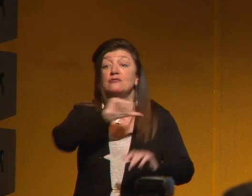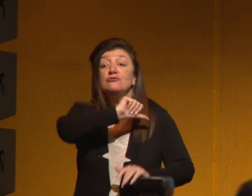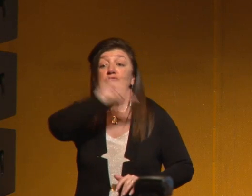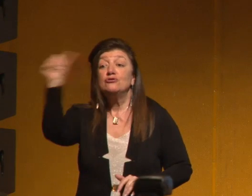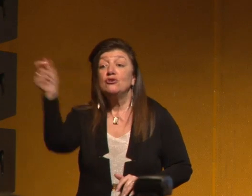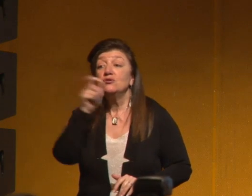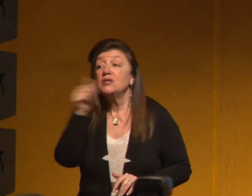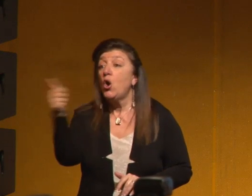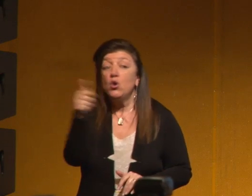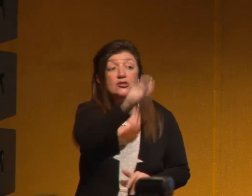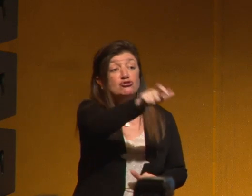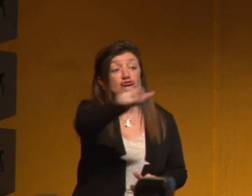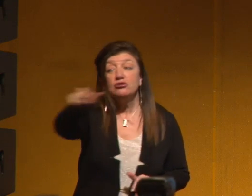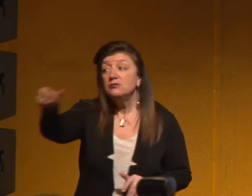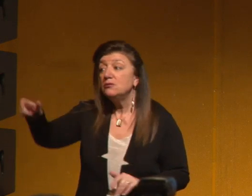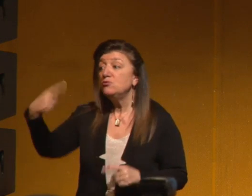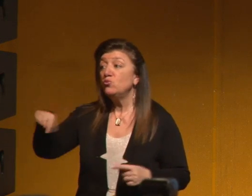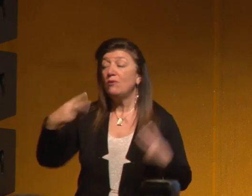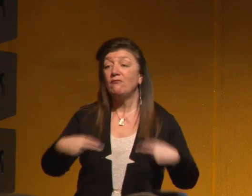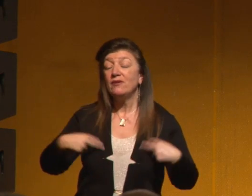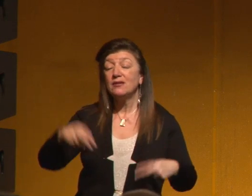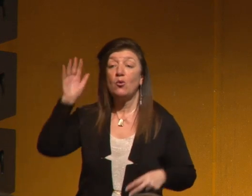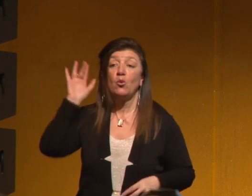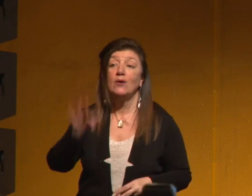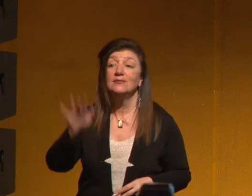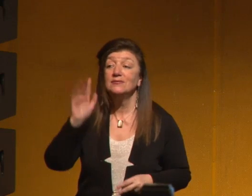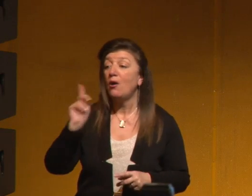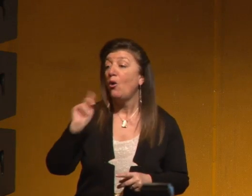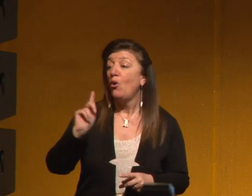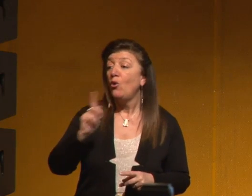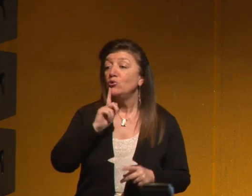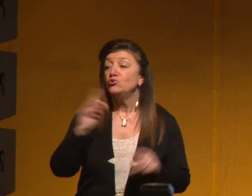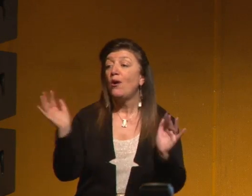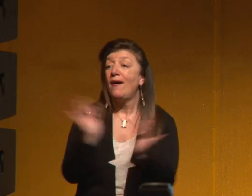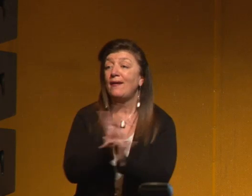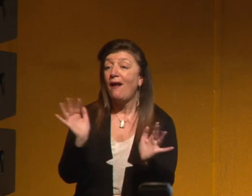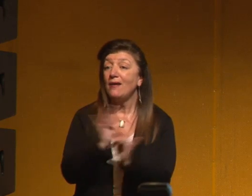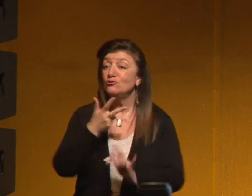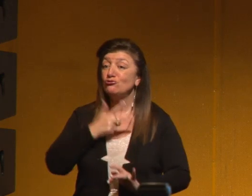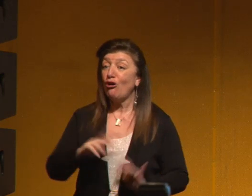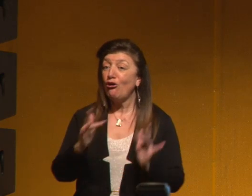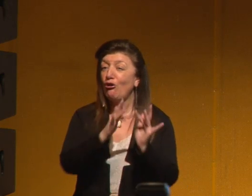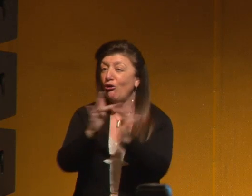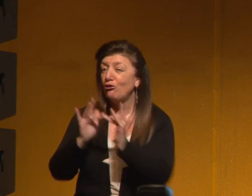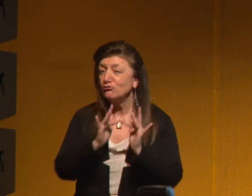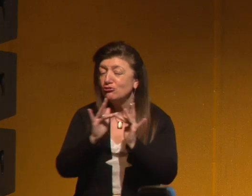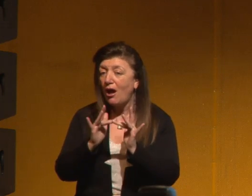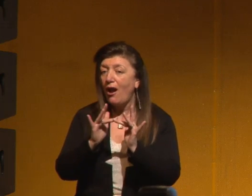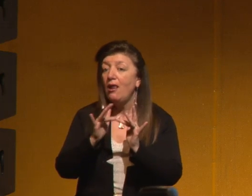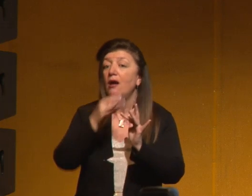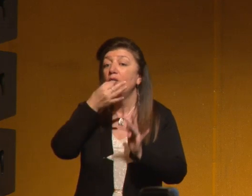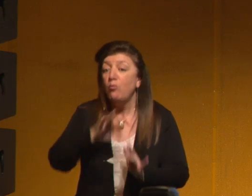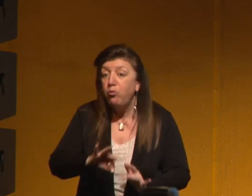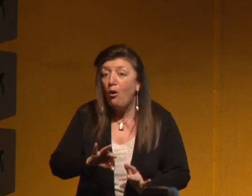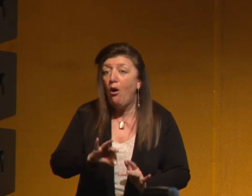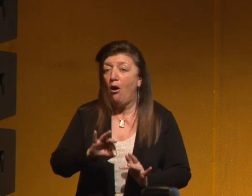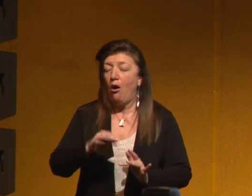suo ambito di vita quotidiana nelle sue relazioni sociali sap a schierarsi in modo deciso